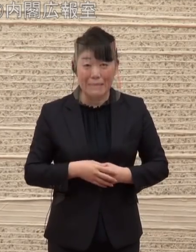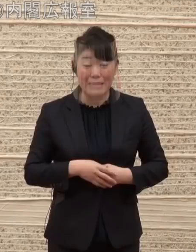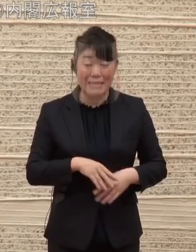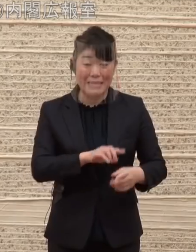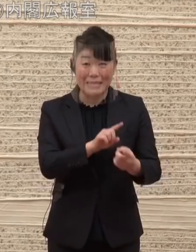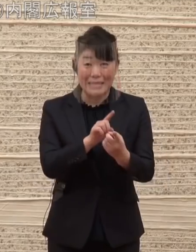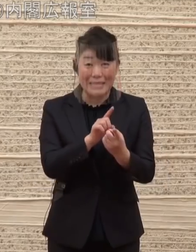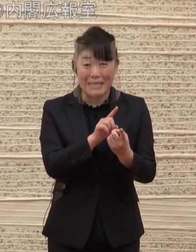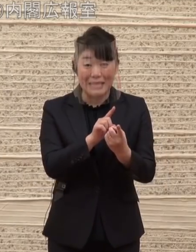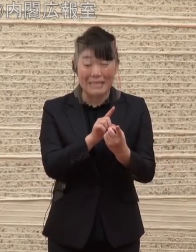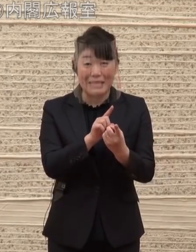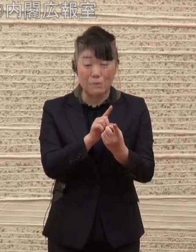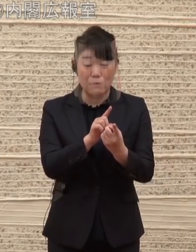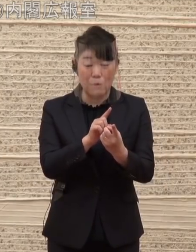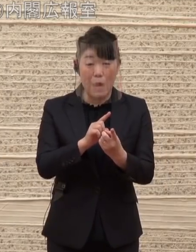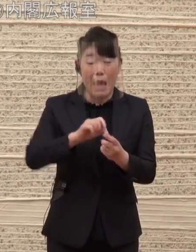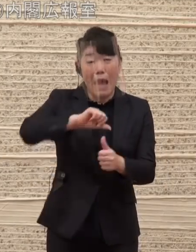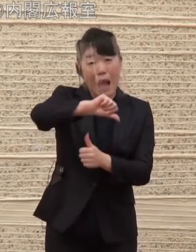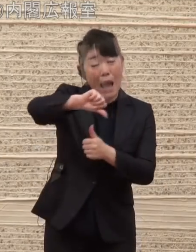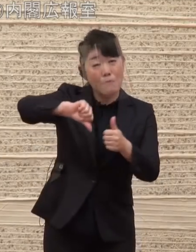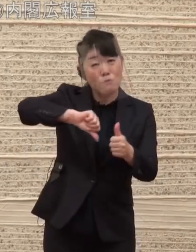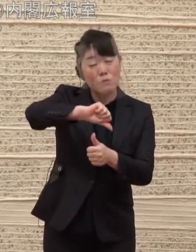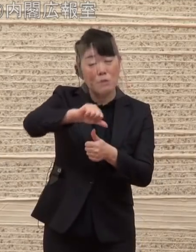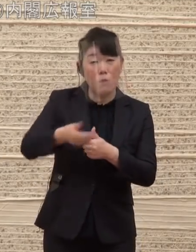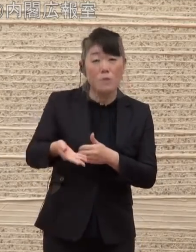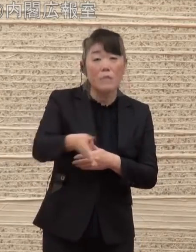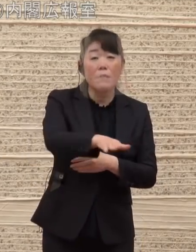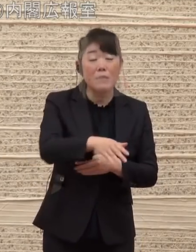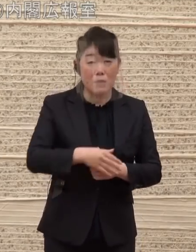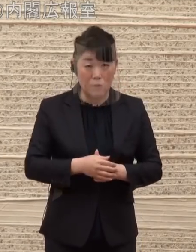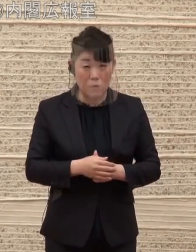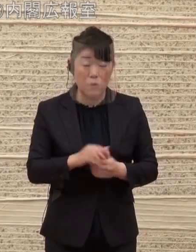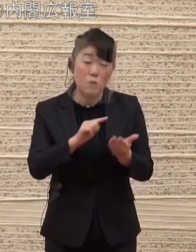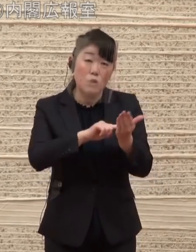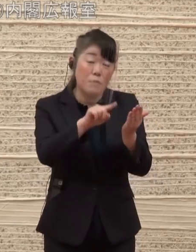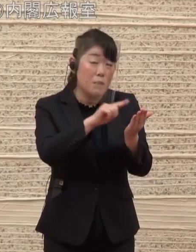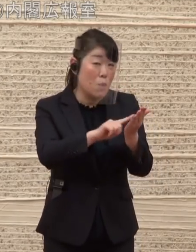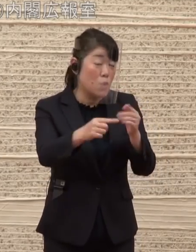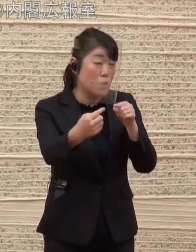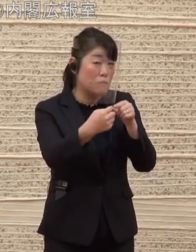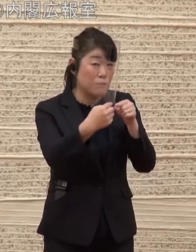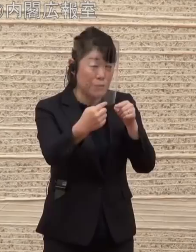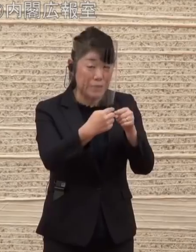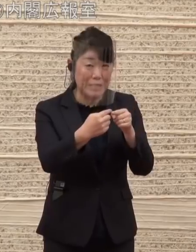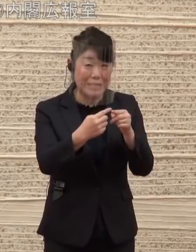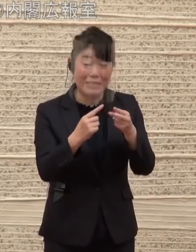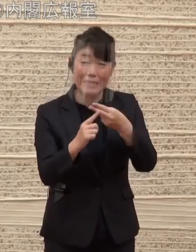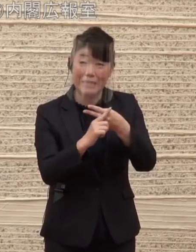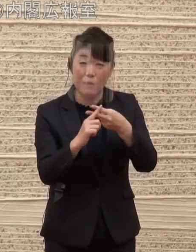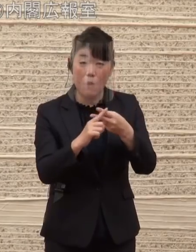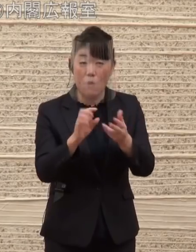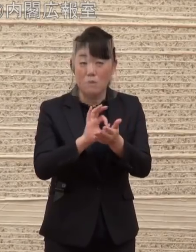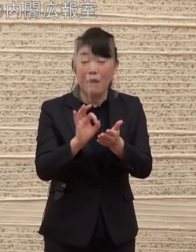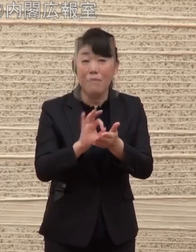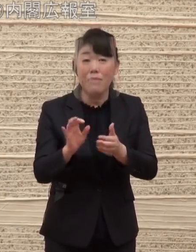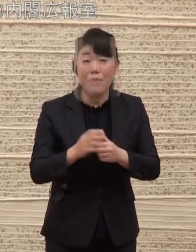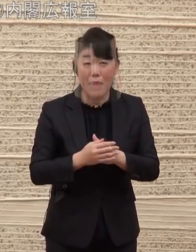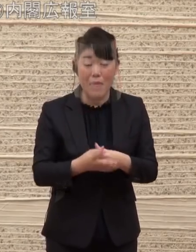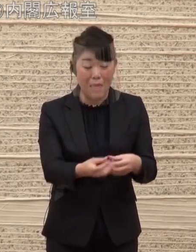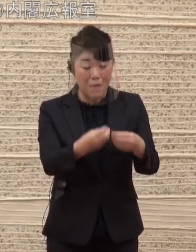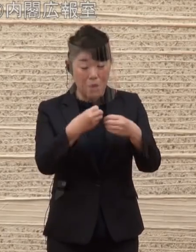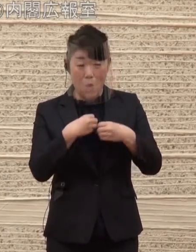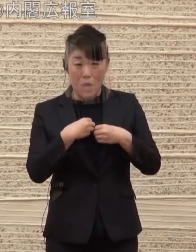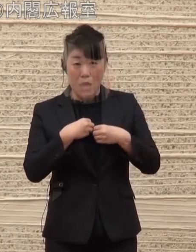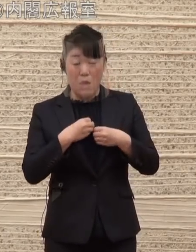導入ですスマートフォンの通信機能により妖精が判明した人と